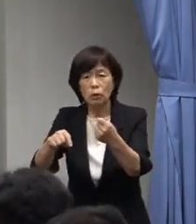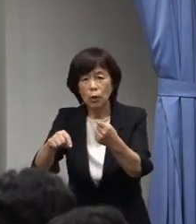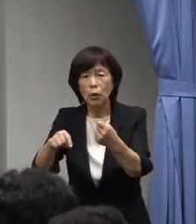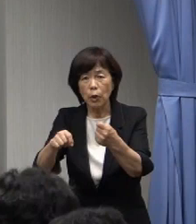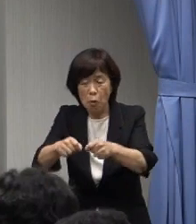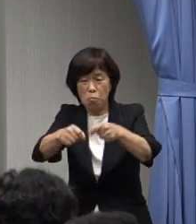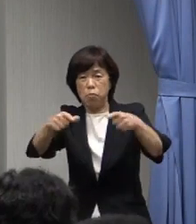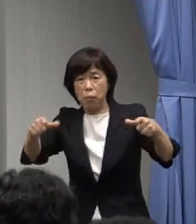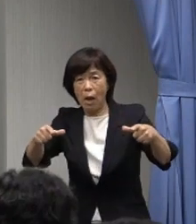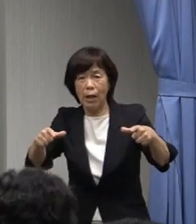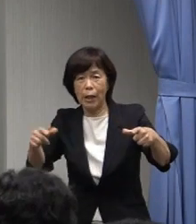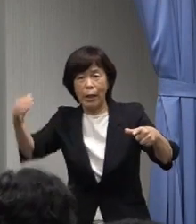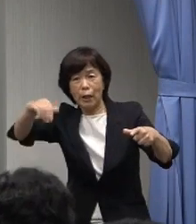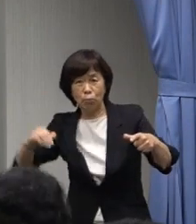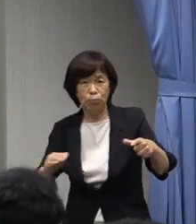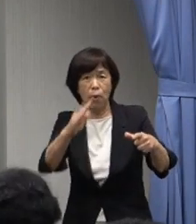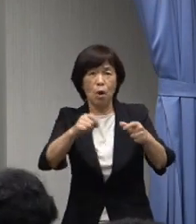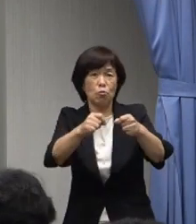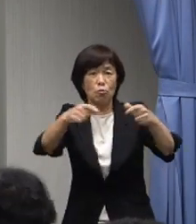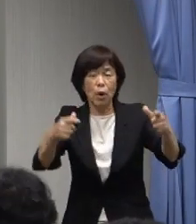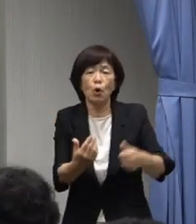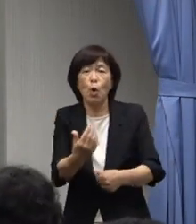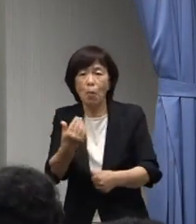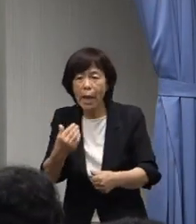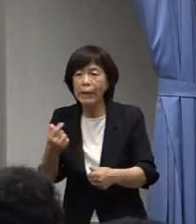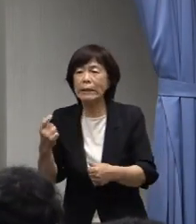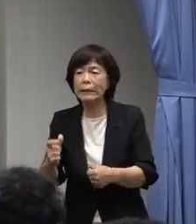来る前にしっかりと対応していきたいと思います。